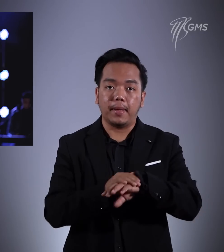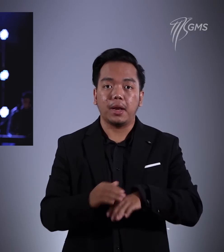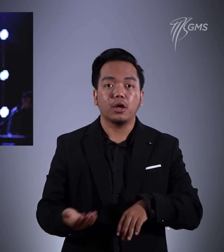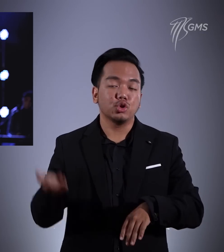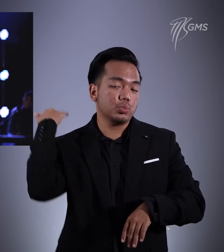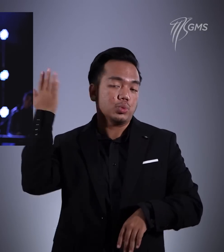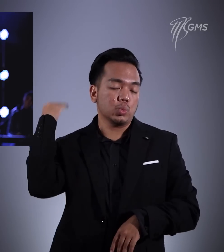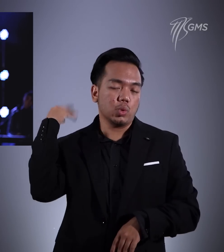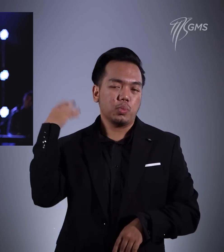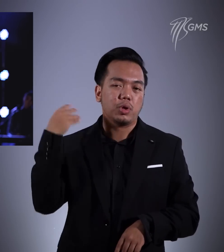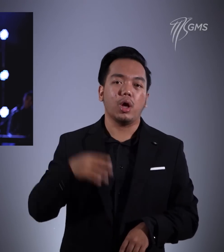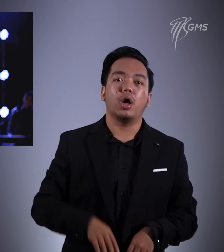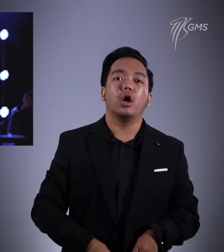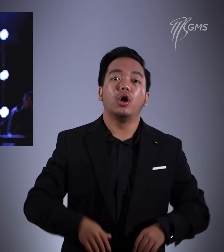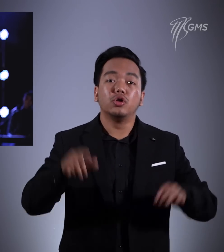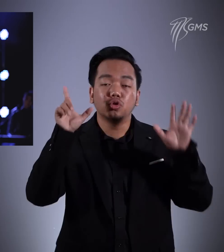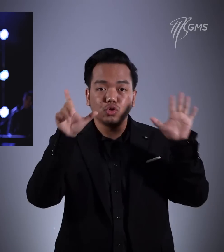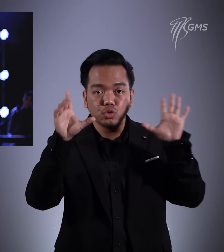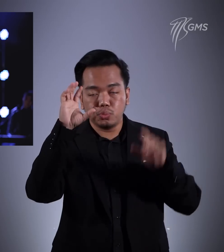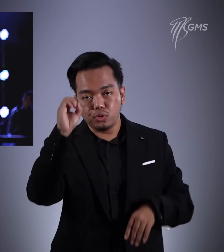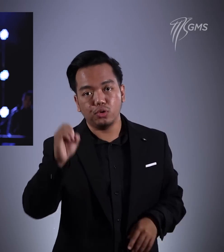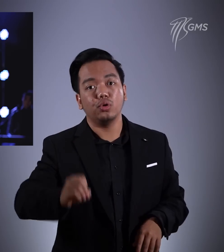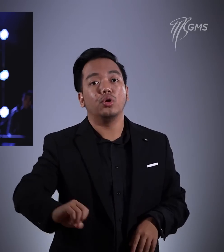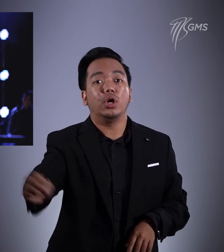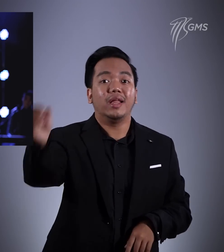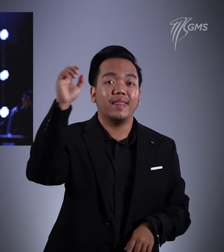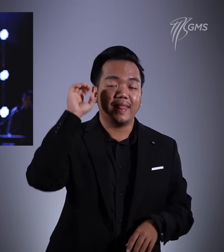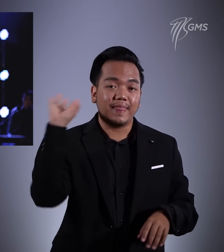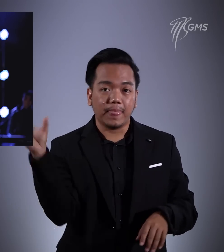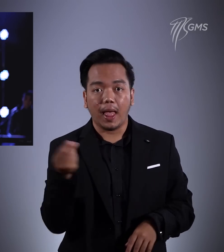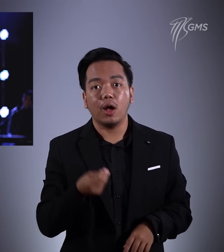bisa berkurang. Tuhan tidak mau dibargain.